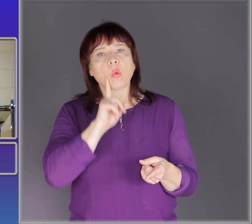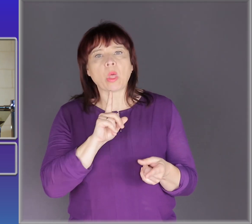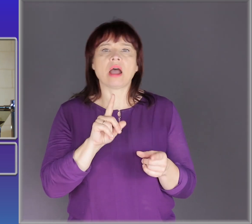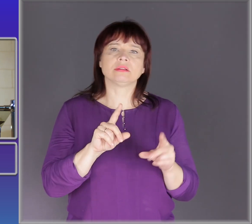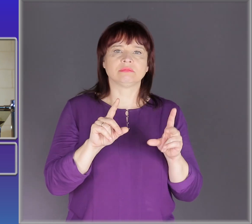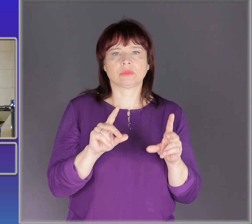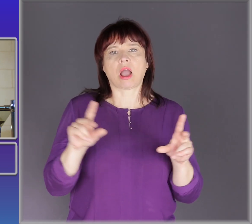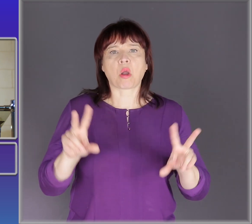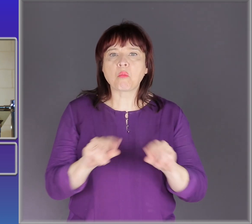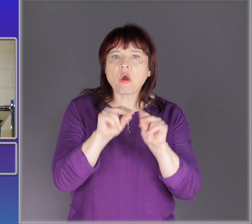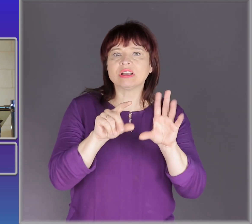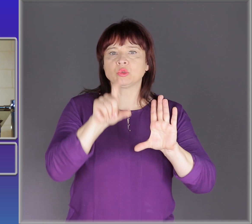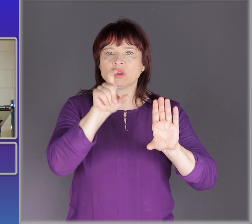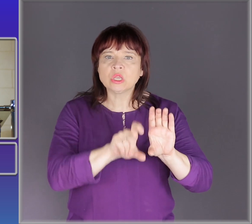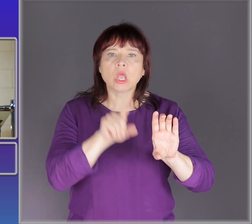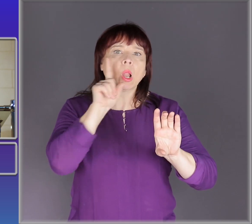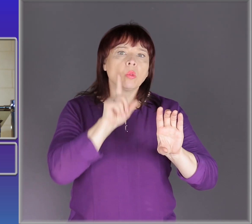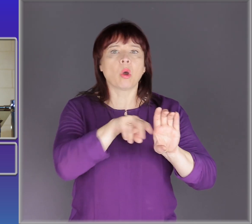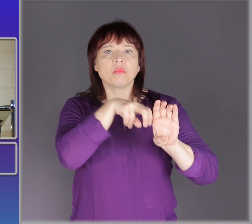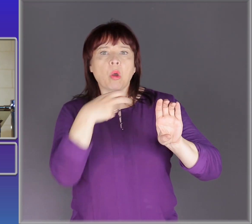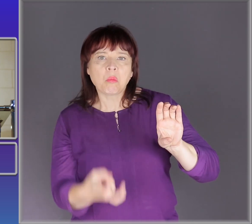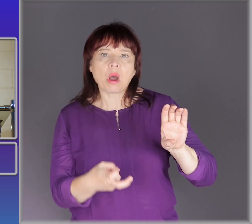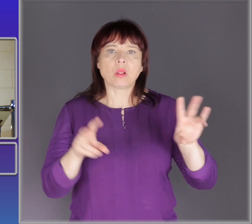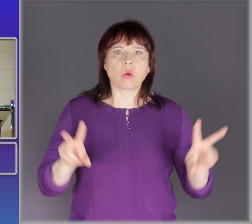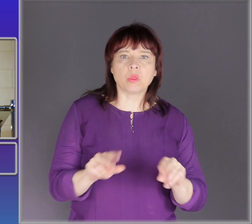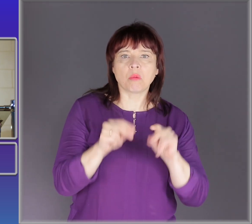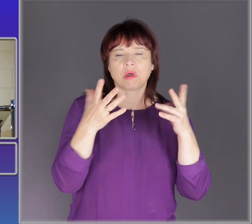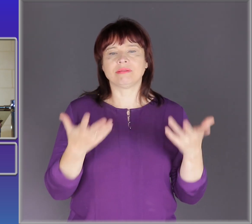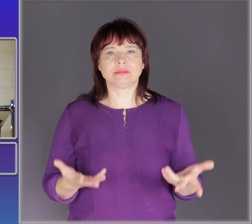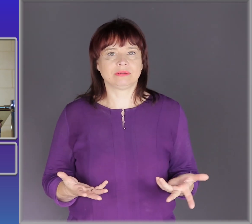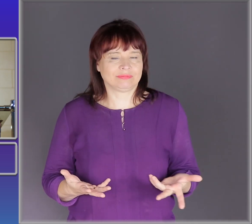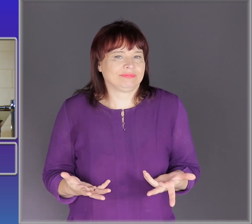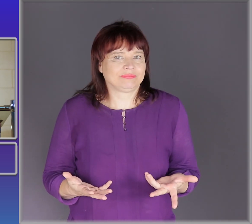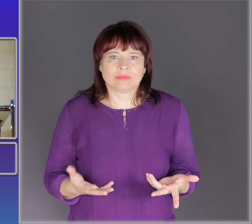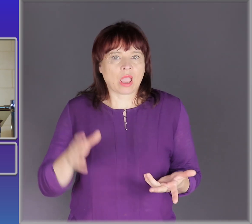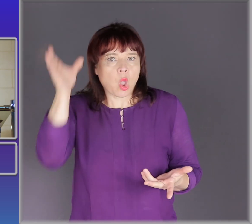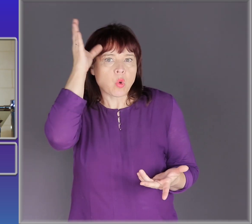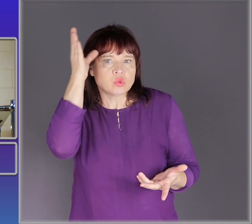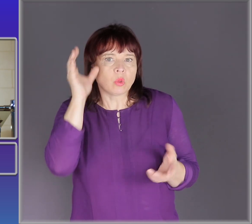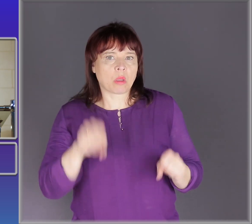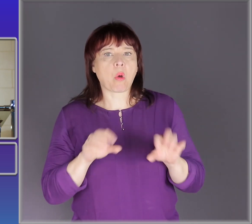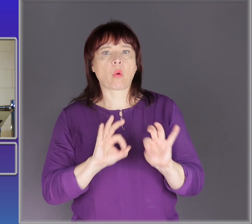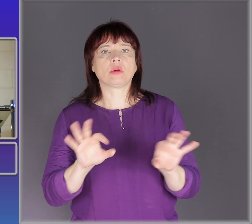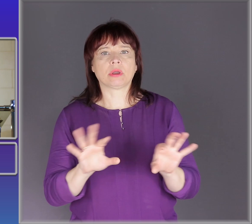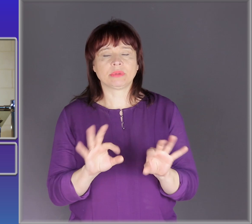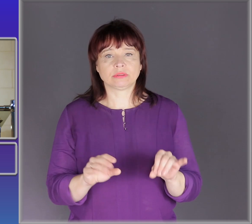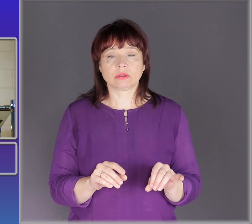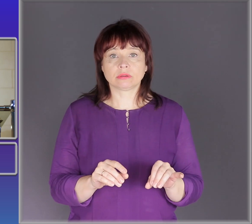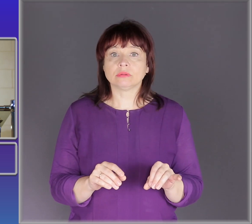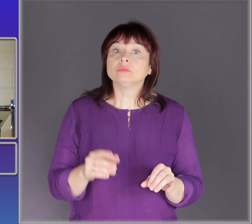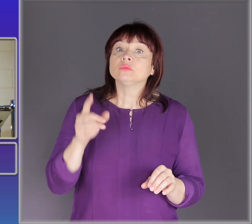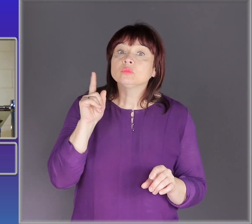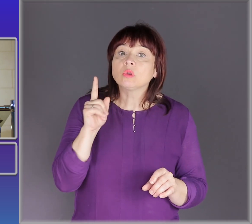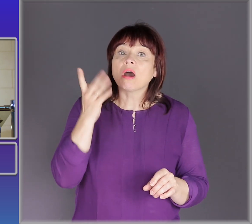это другое 3 попыток объяснить очень много можно но и можно иметь но когда мы говорим что